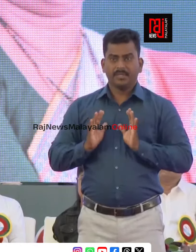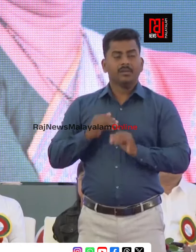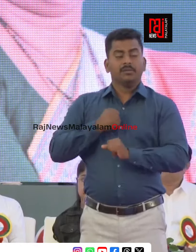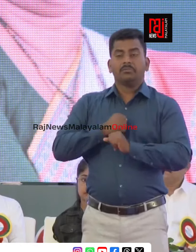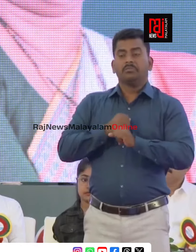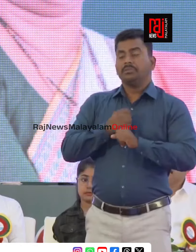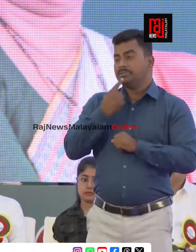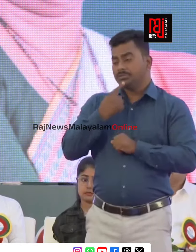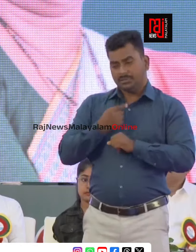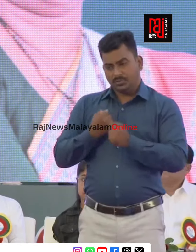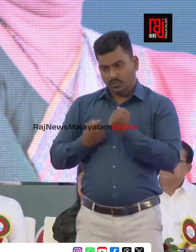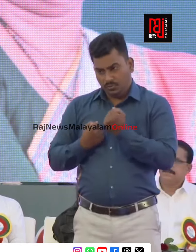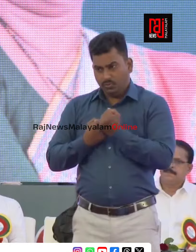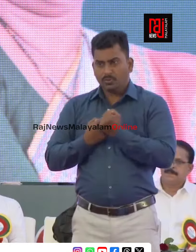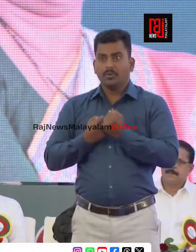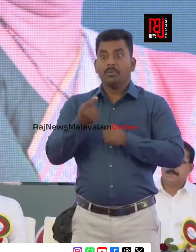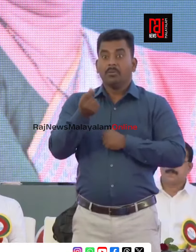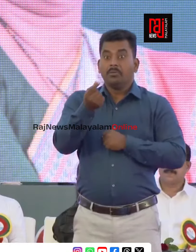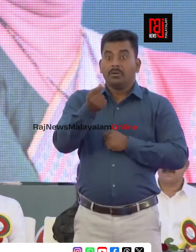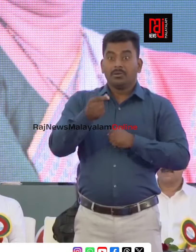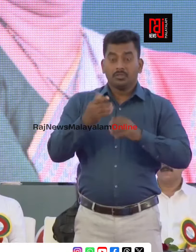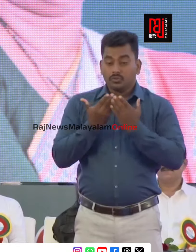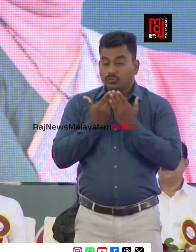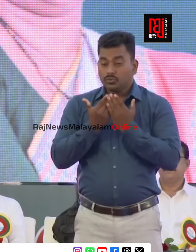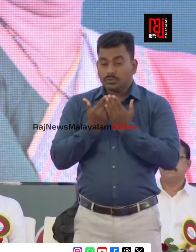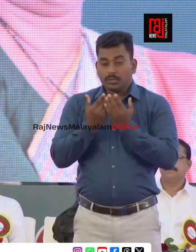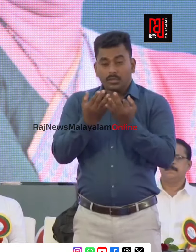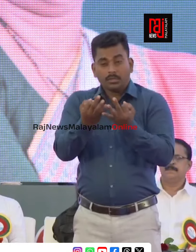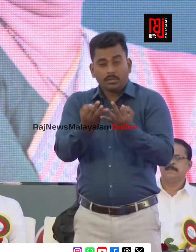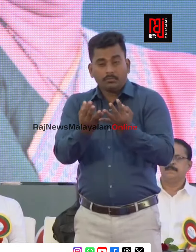പ്രോത്സാഹനമായി ക്യാഷ് അവാർഡുകൾ നൽകിയിരുന്നു.